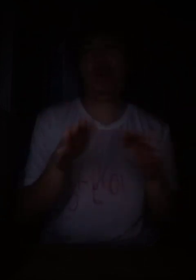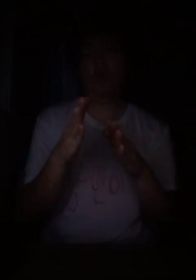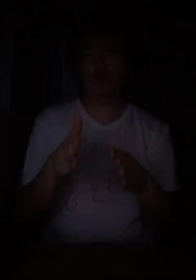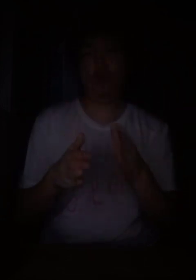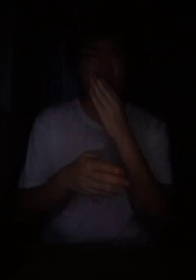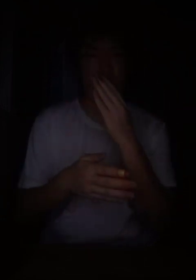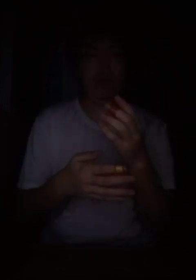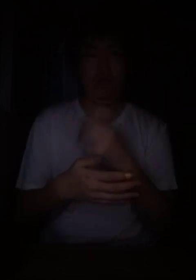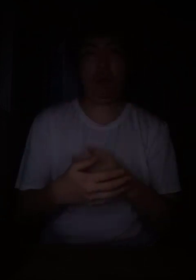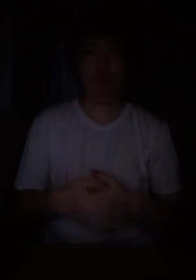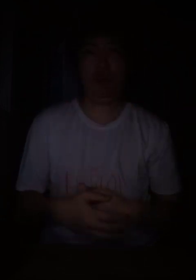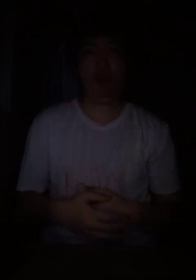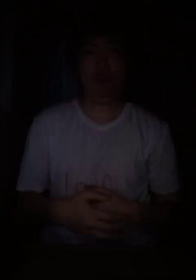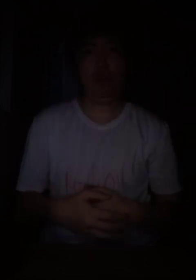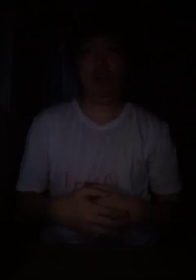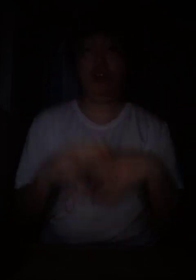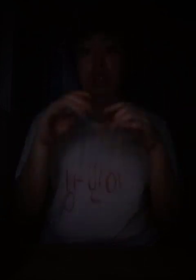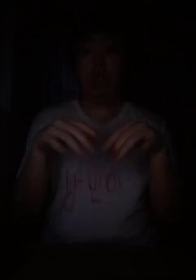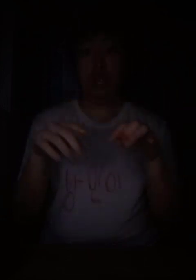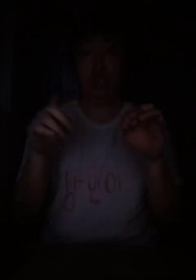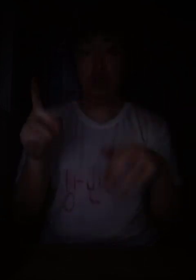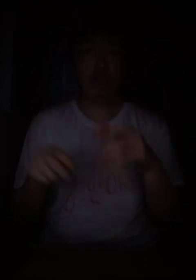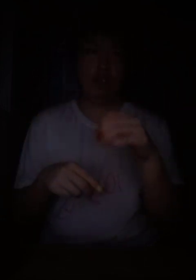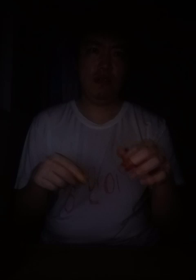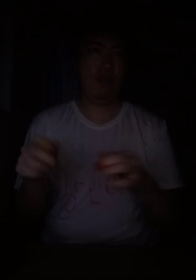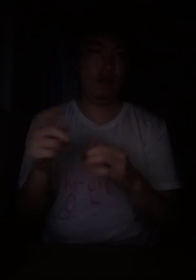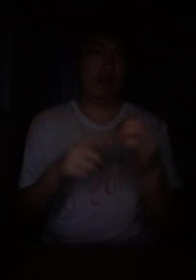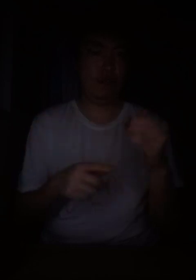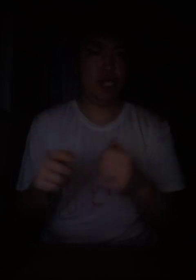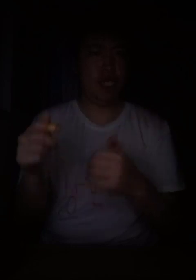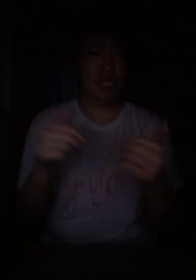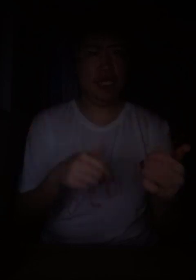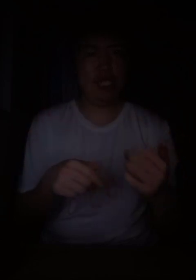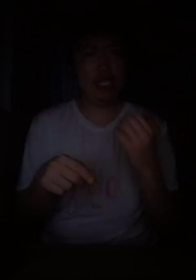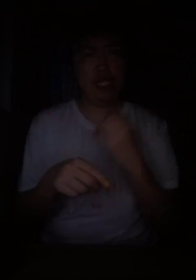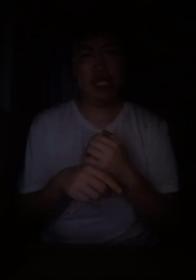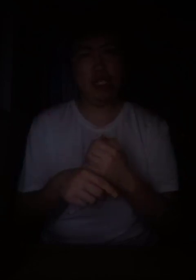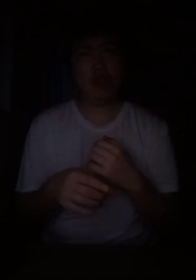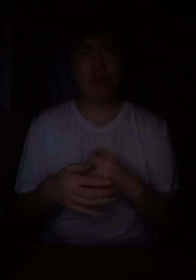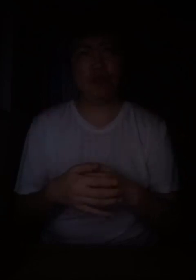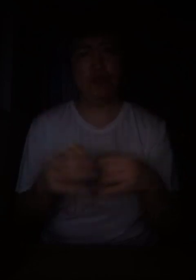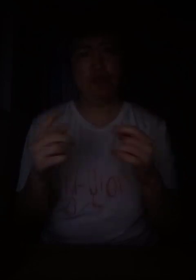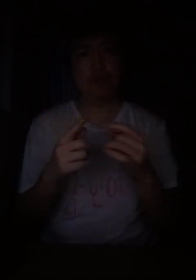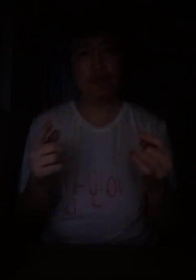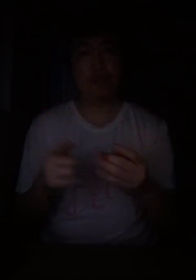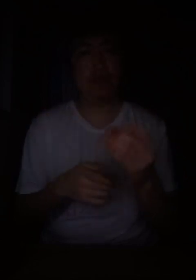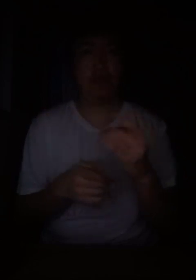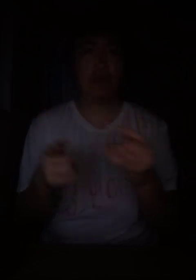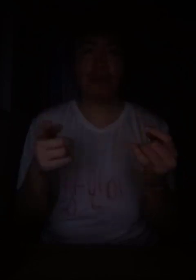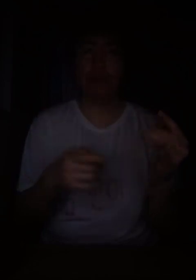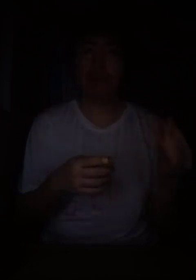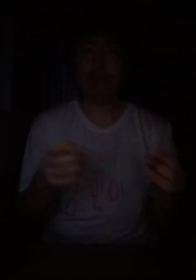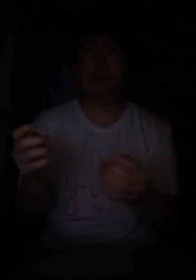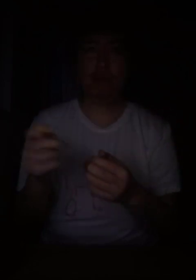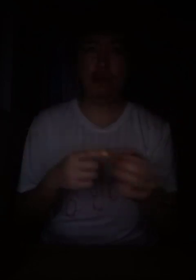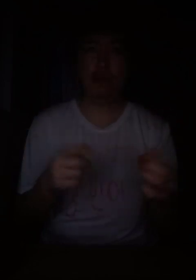있었습니다. 시신은 상당 부분 백골화가 진행된 상태로 경찰은 사망 시기를 지난 4월 전으로 추정하고